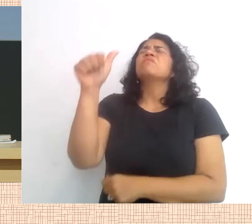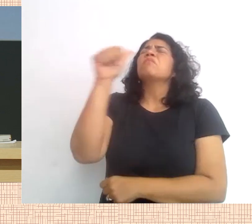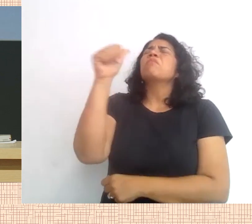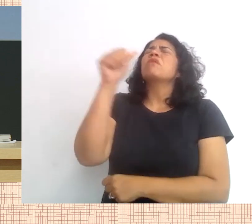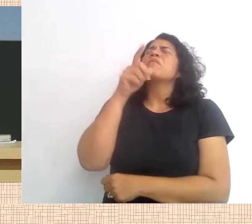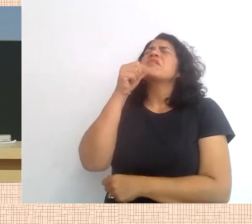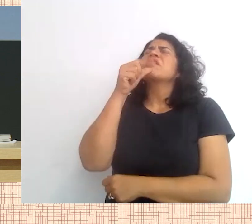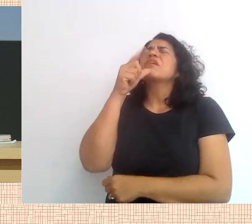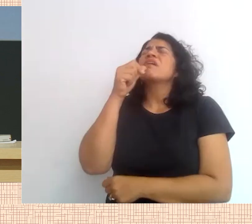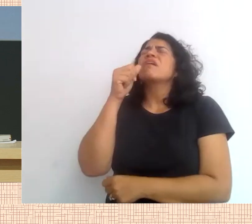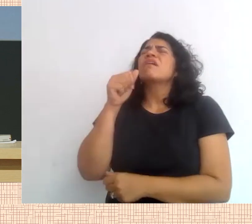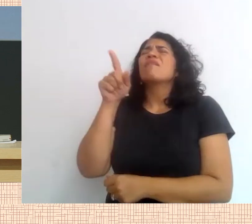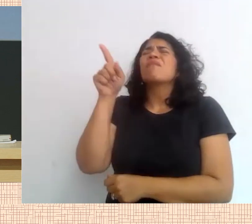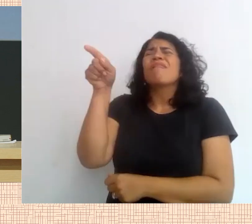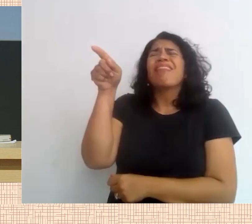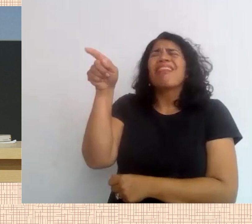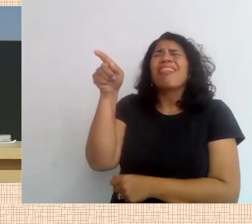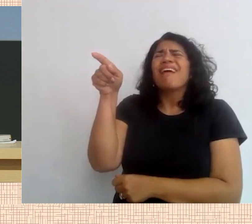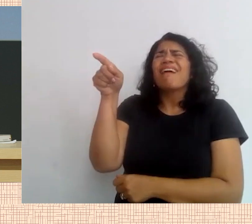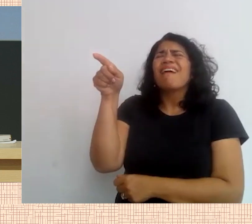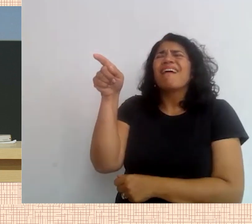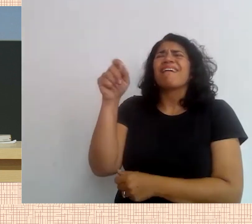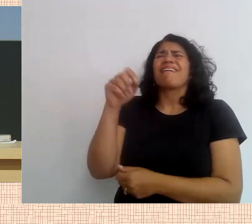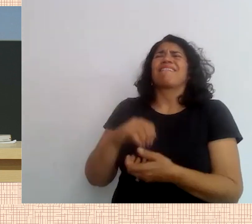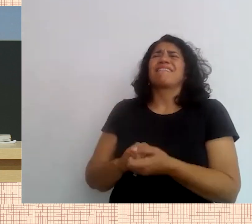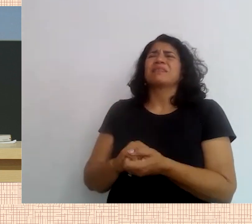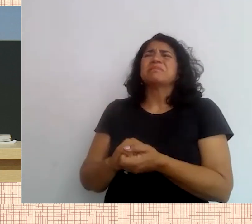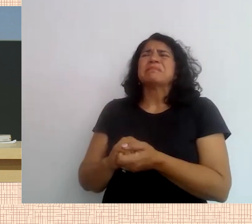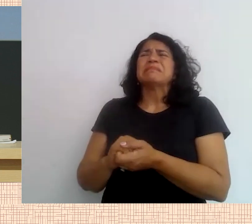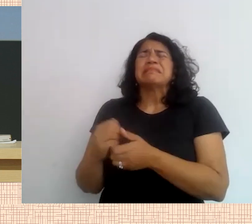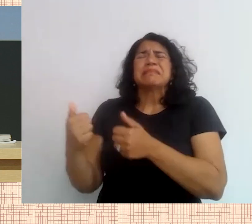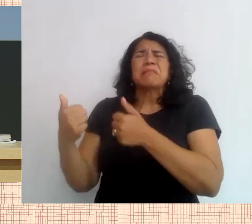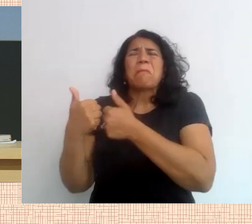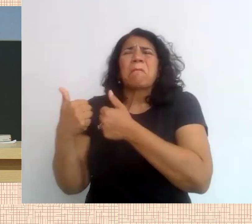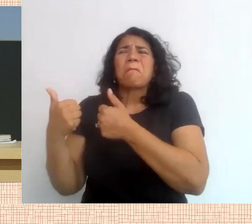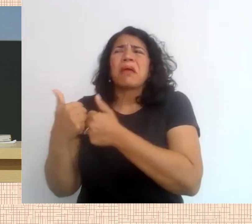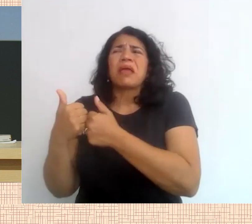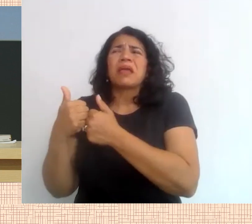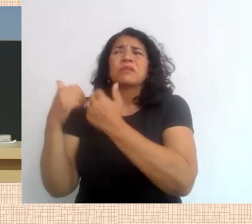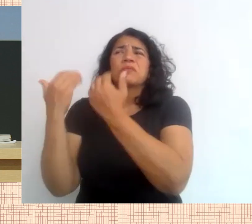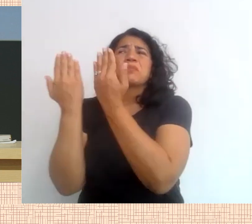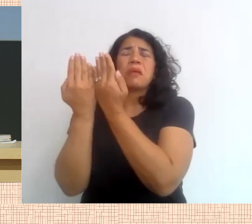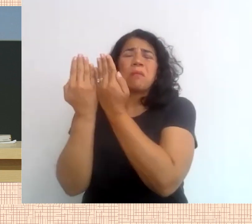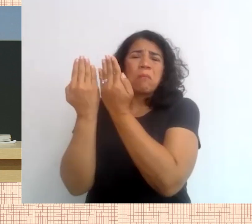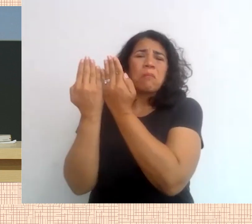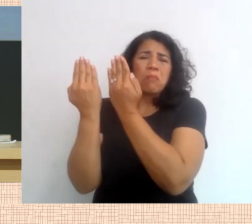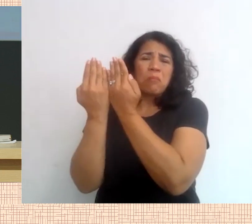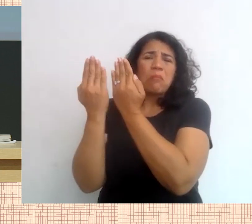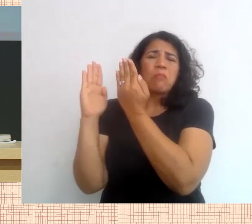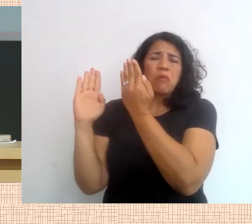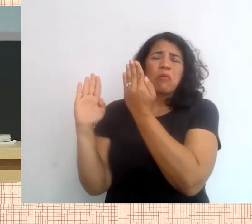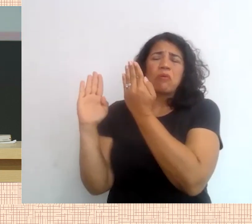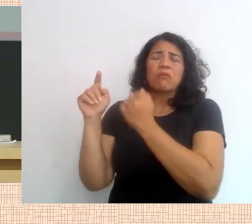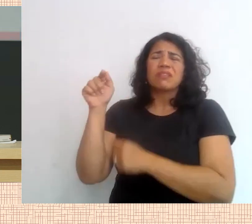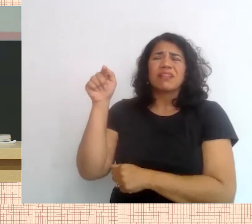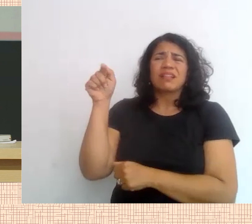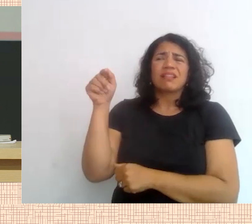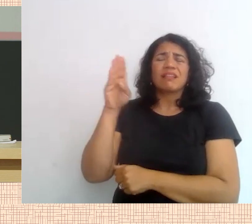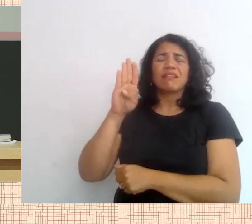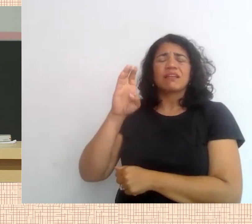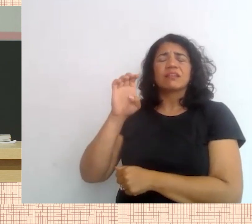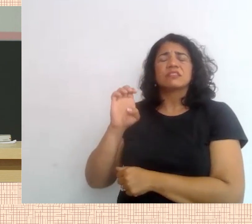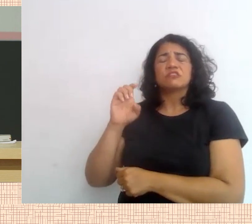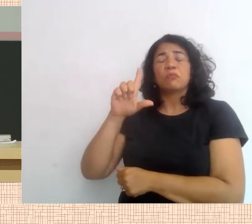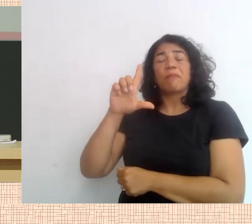vai ser possível beber daquela água. Ele não pediu para ninguém buscar água, mas os 3 valentes de Davi só ouviram